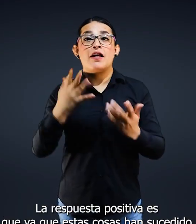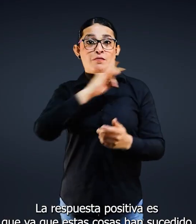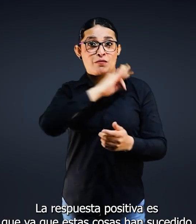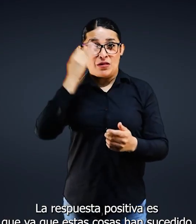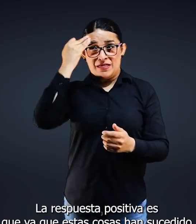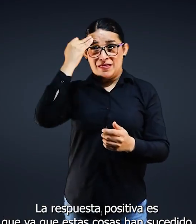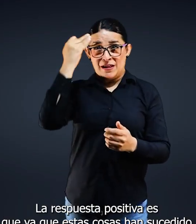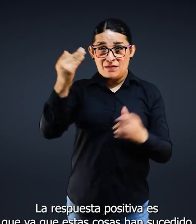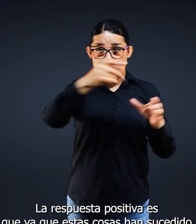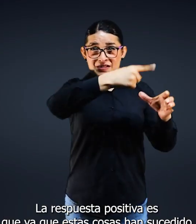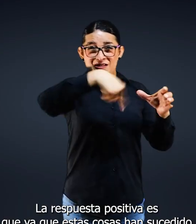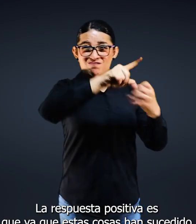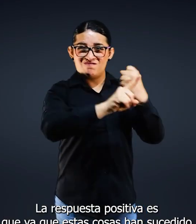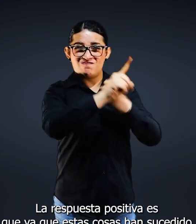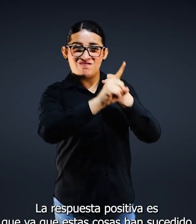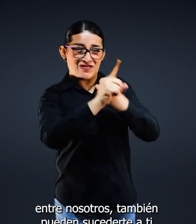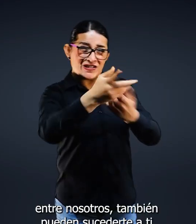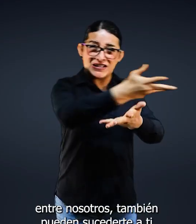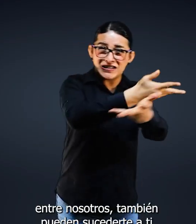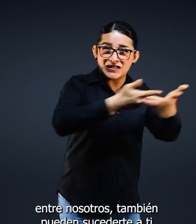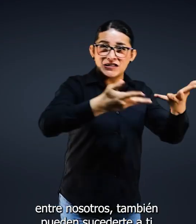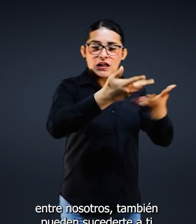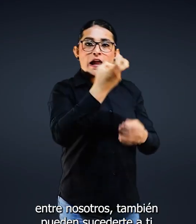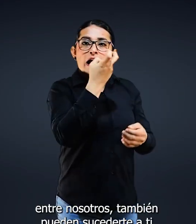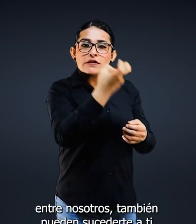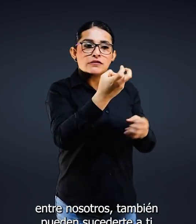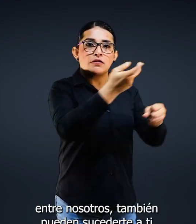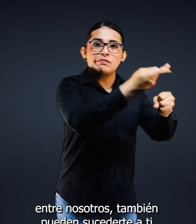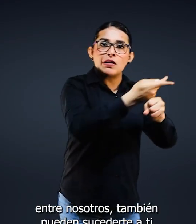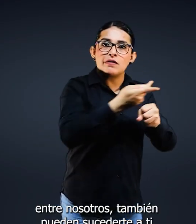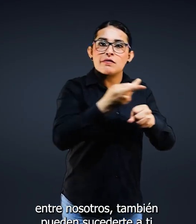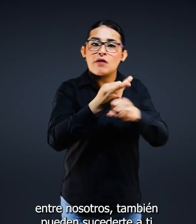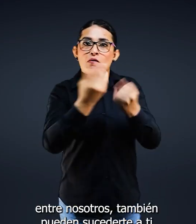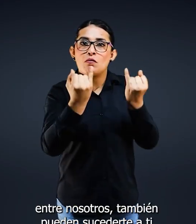positiva es que ya que estas cosas han sucedido entre nosotros, también pueden sucederte a ti.